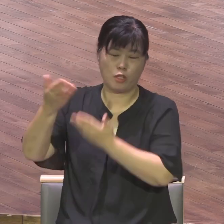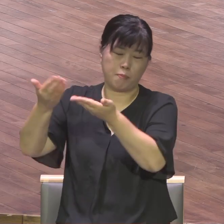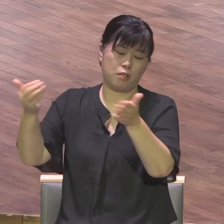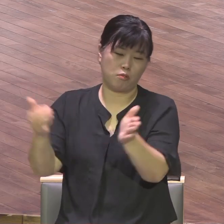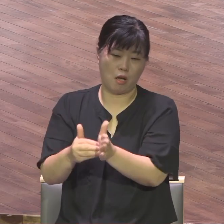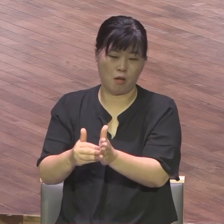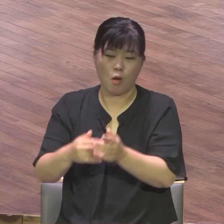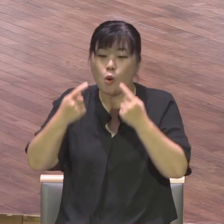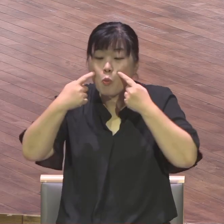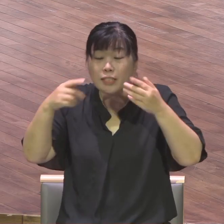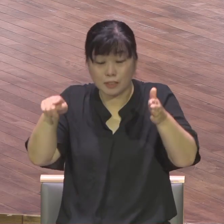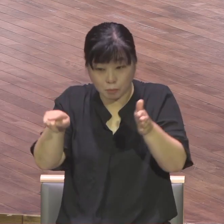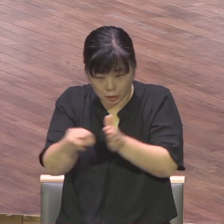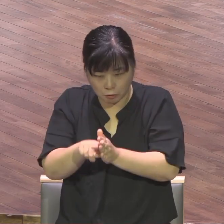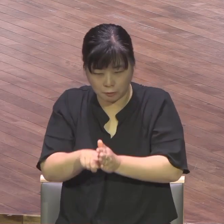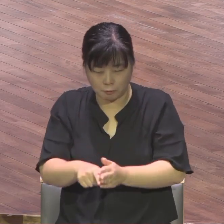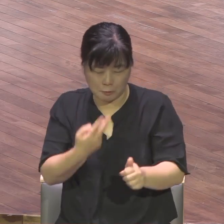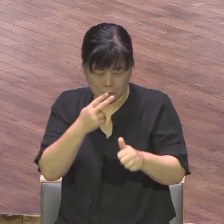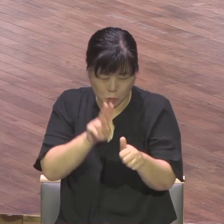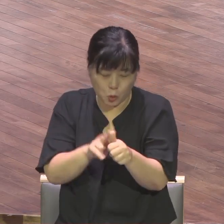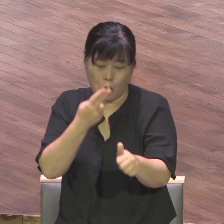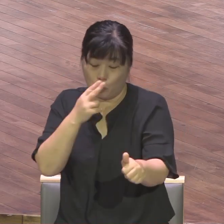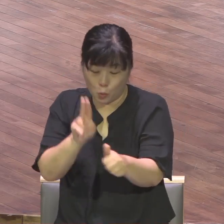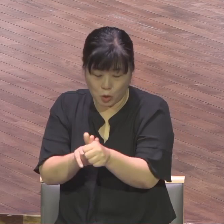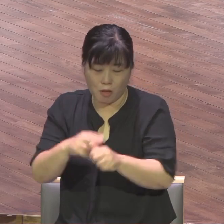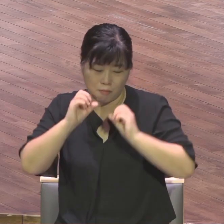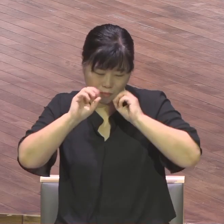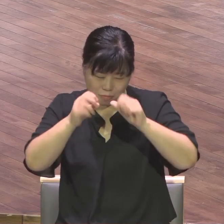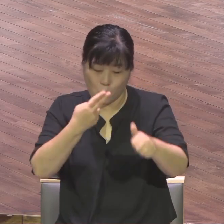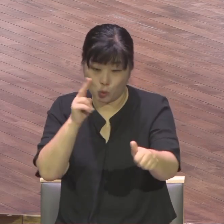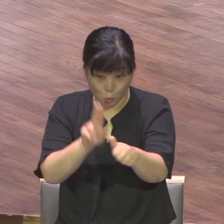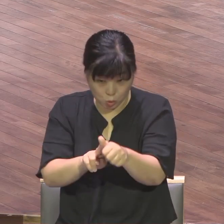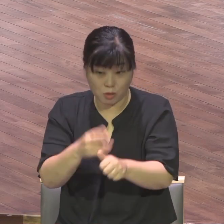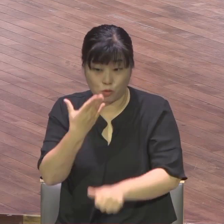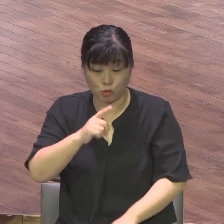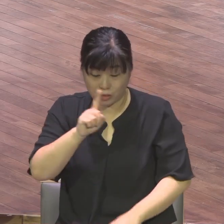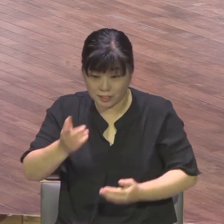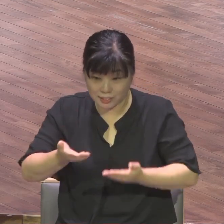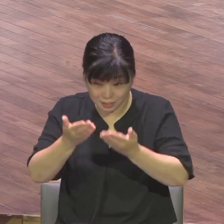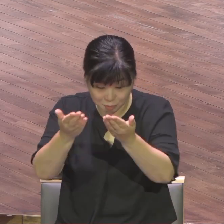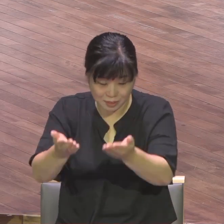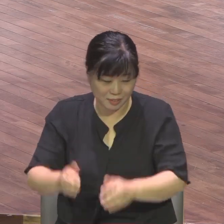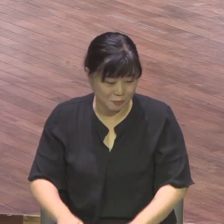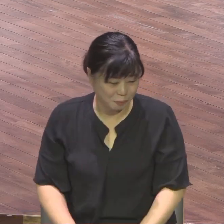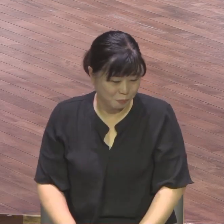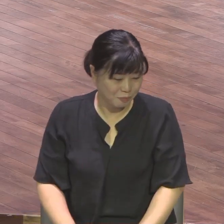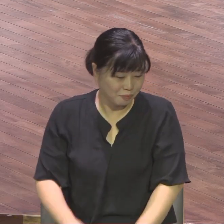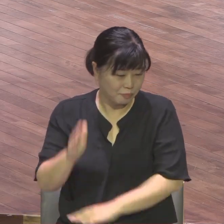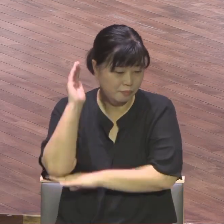해나가는 그리스도의 절대 제자들 다 되시기를 주님으로 축복합니다. 결론입니다.